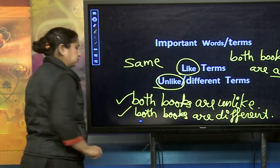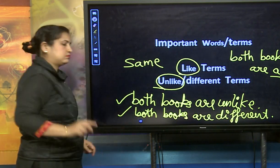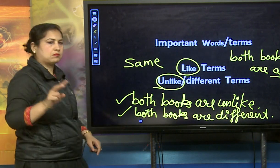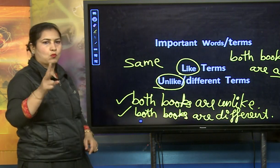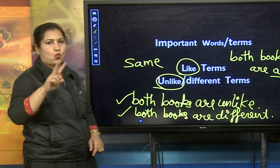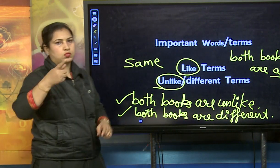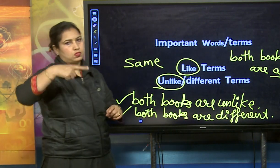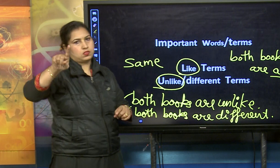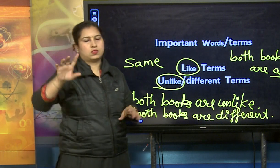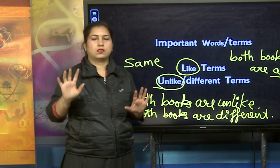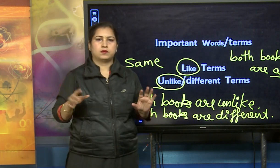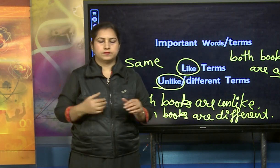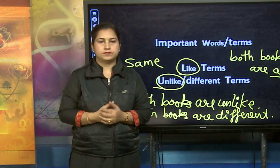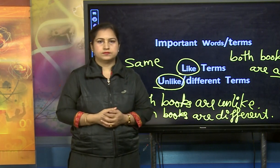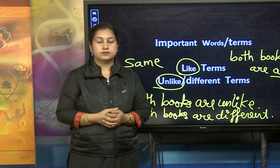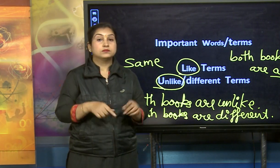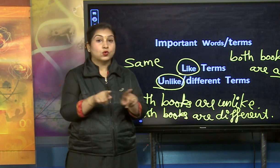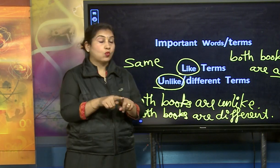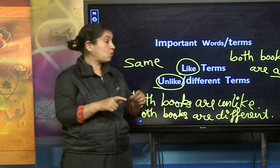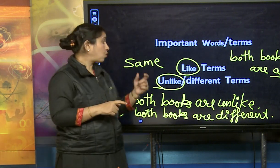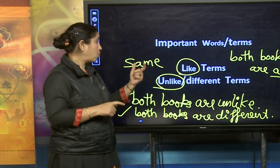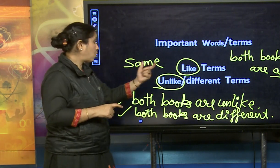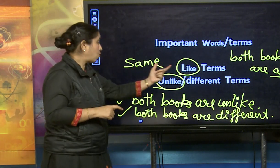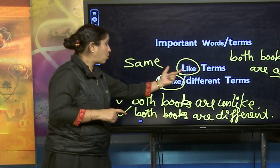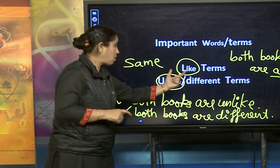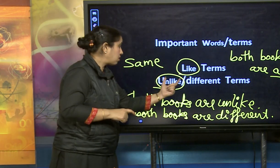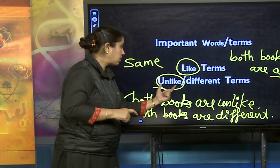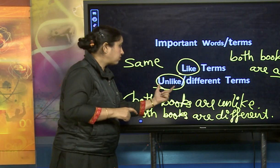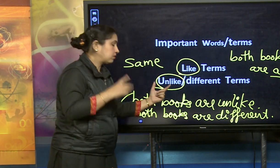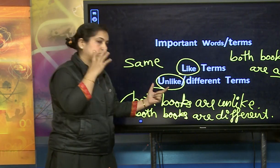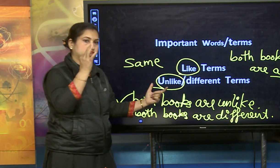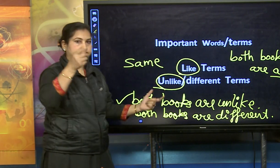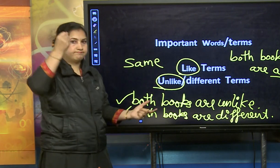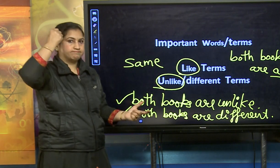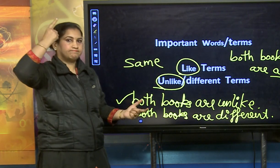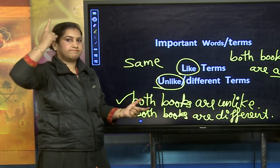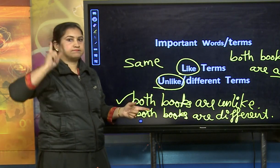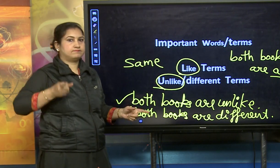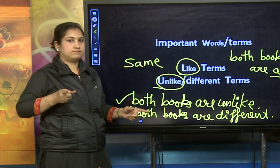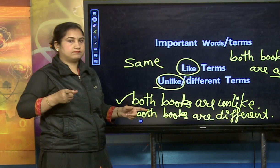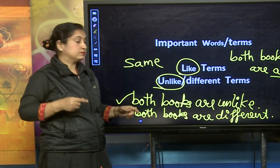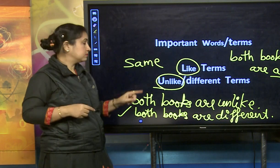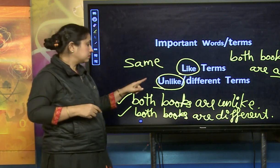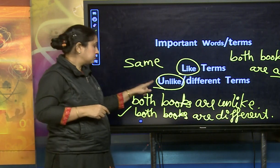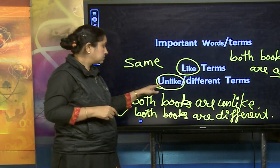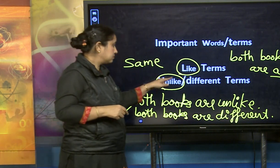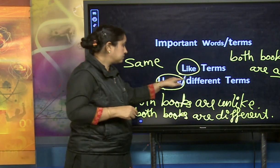है तो यह दोनों शब्द महत्वपूर्ण लाइक टम्स और एंड आइटम्स इन को समझना आवश्यक